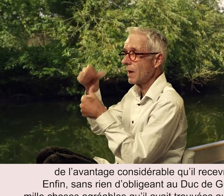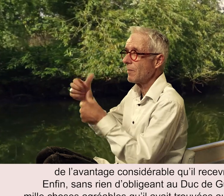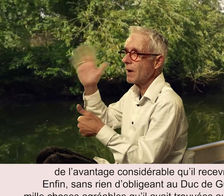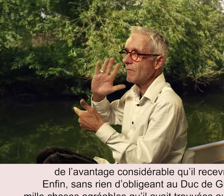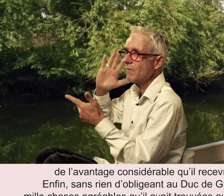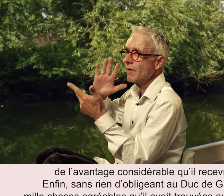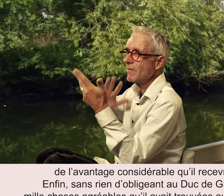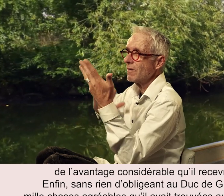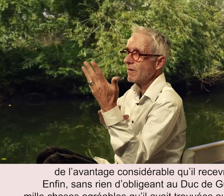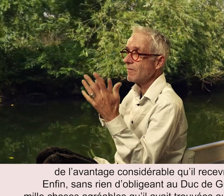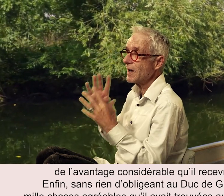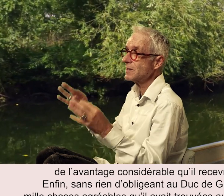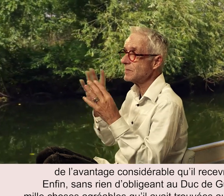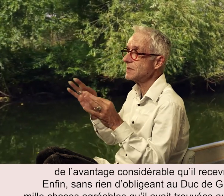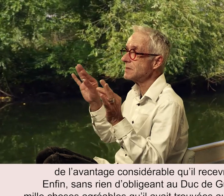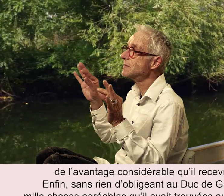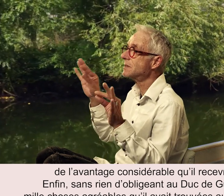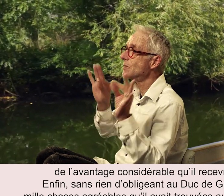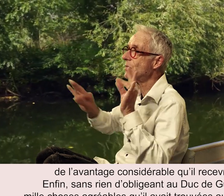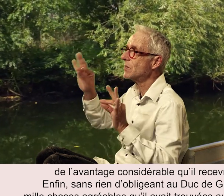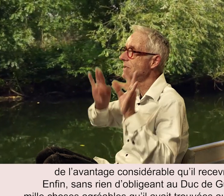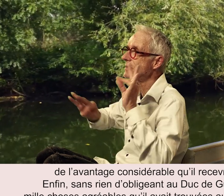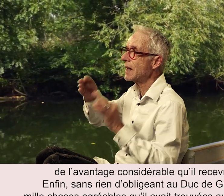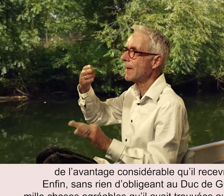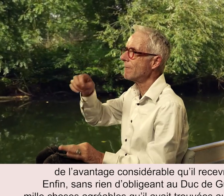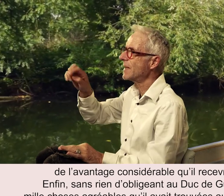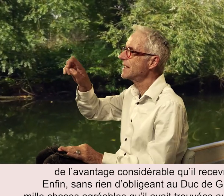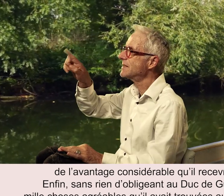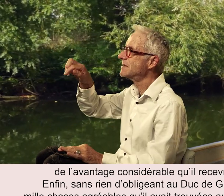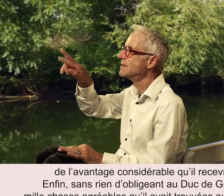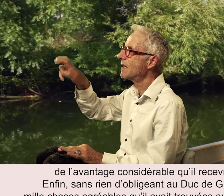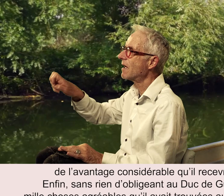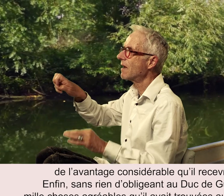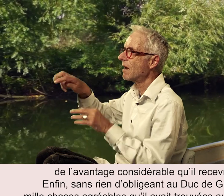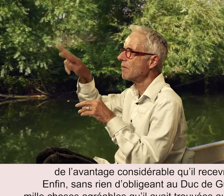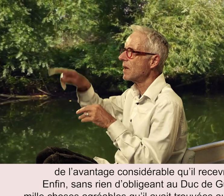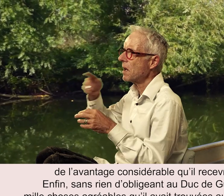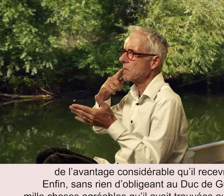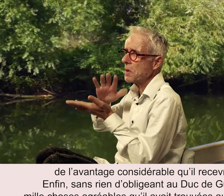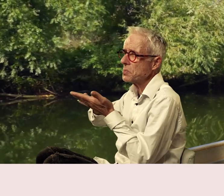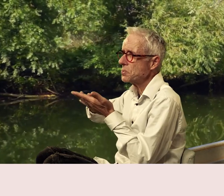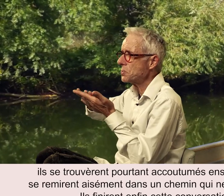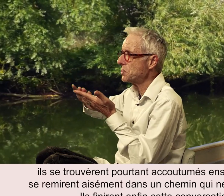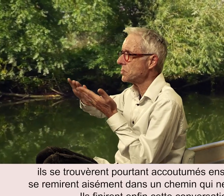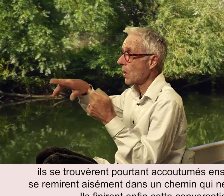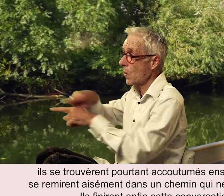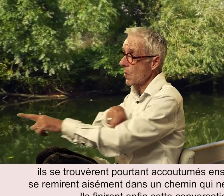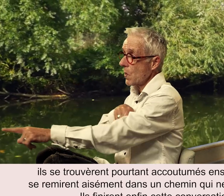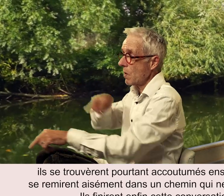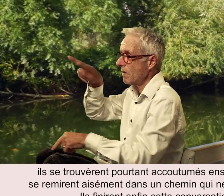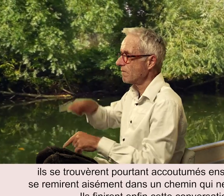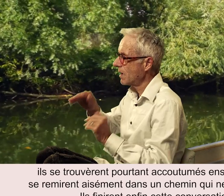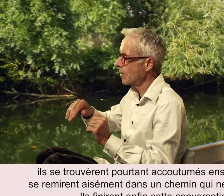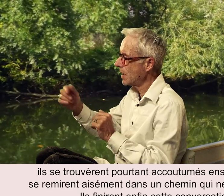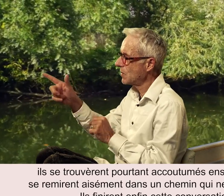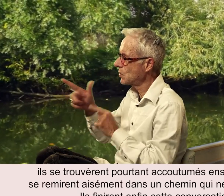avait trouvées autrefois en Mademoiselle de Mézières. Quoiqu'ils ne se fussent point parlé depuis si longtemps, ils se trouvèrent